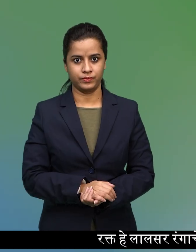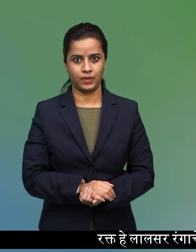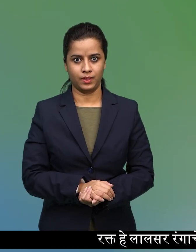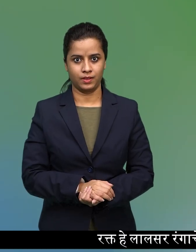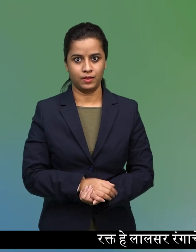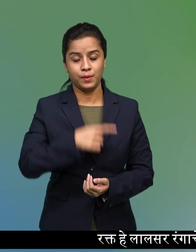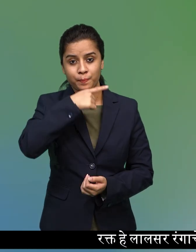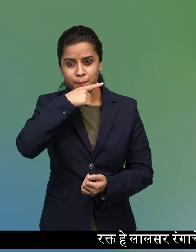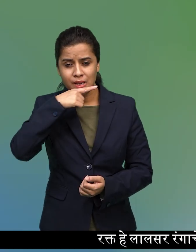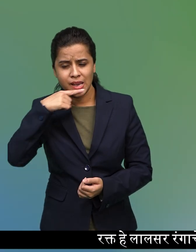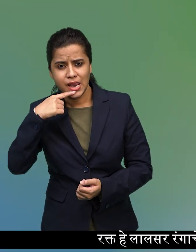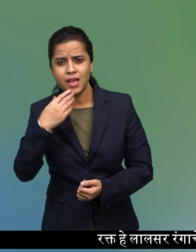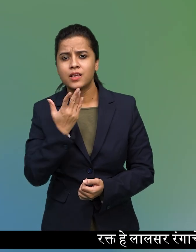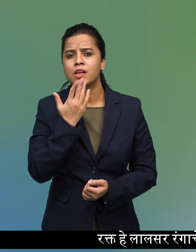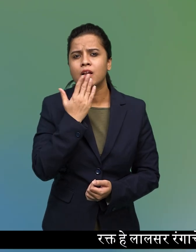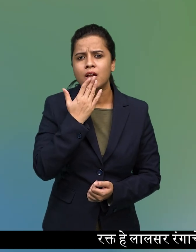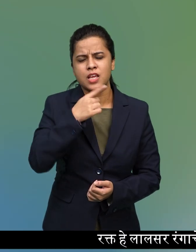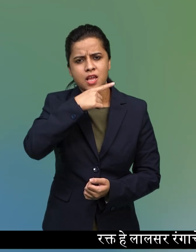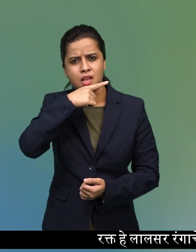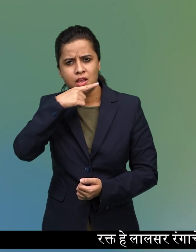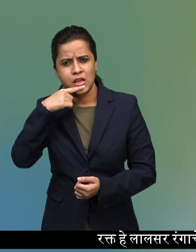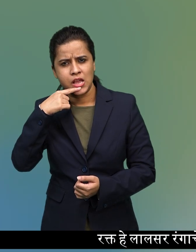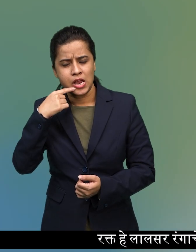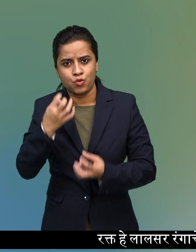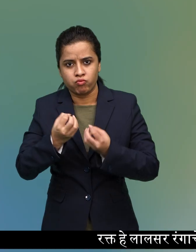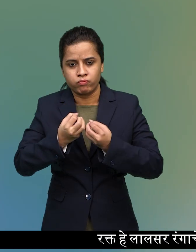रक्त हे लालसर रंगाचे संयोजी ऊतक कनेक्टिव्ह टिश्यू आहे.